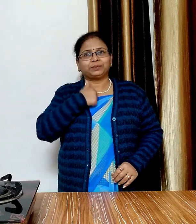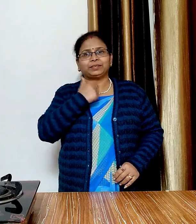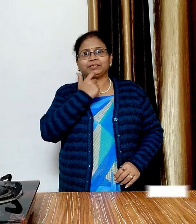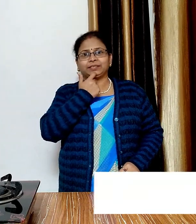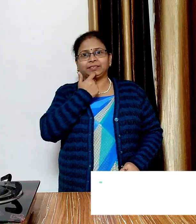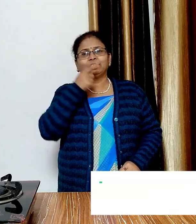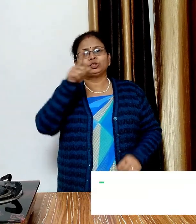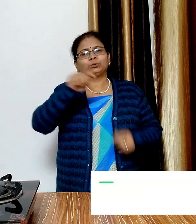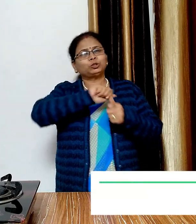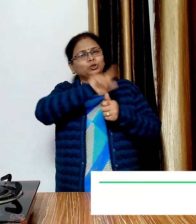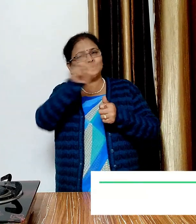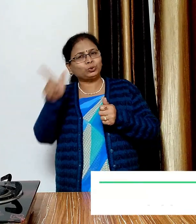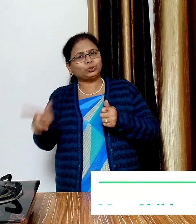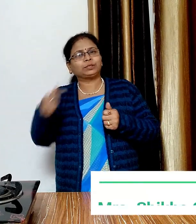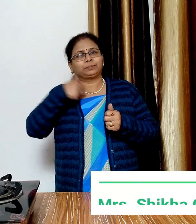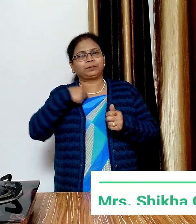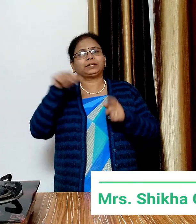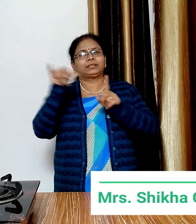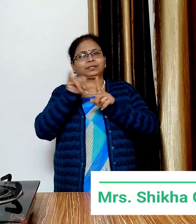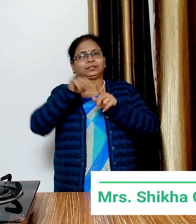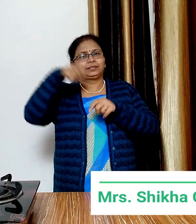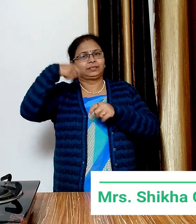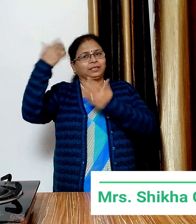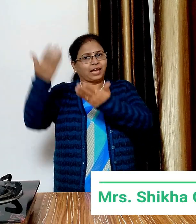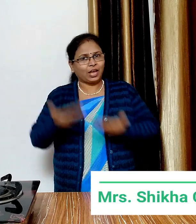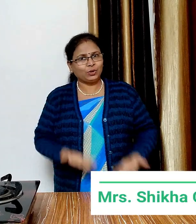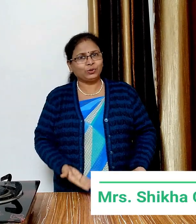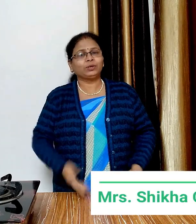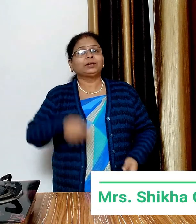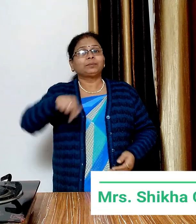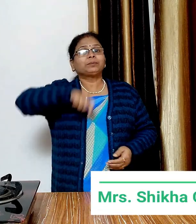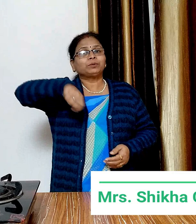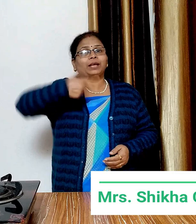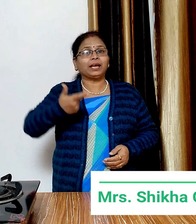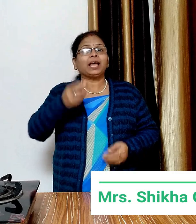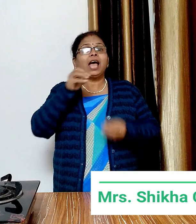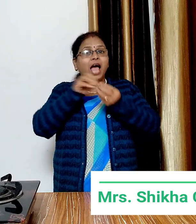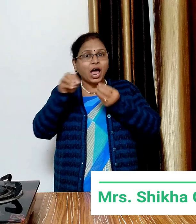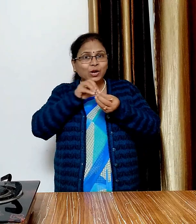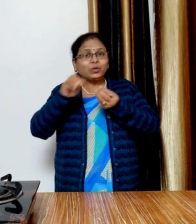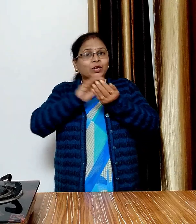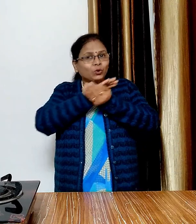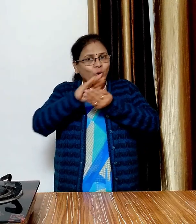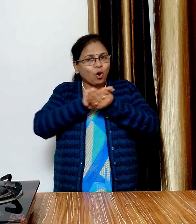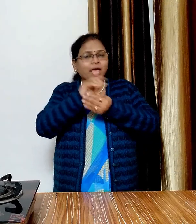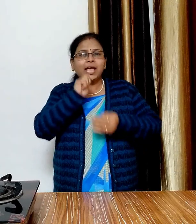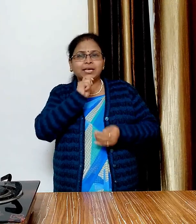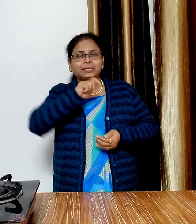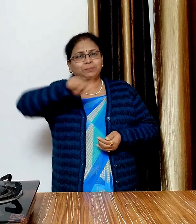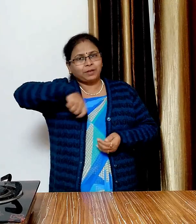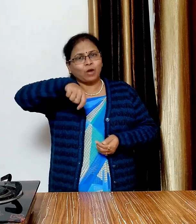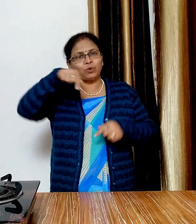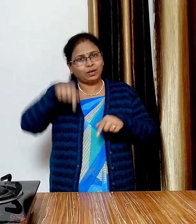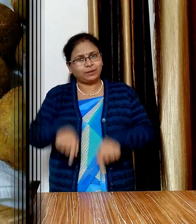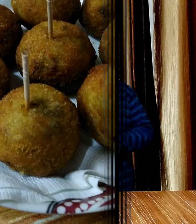हेलो फ्रेंड्स मैं शिका आप सभी का अपने यूट्यूब फैनल पर स्वागत करती हूँ आज हम पटेटो लॉली पप बनाएंगे